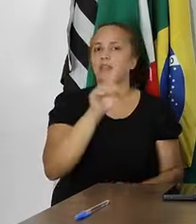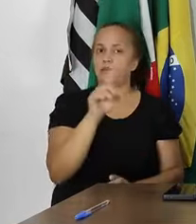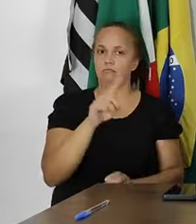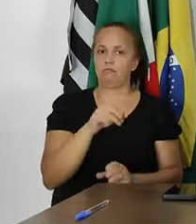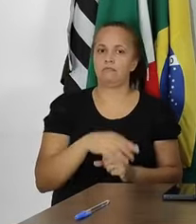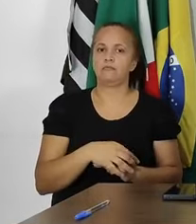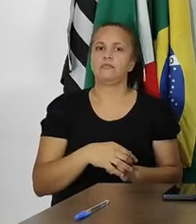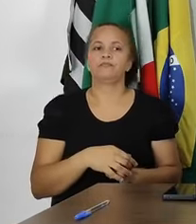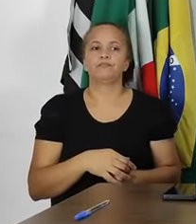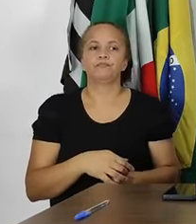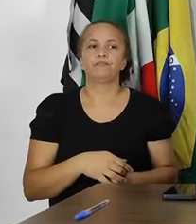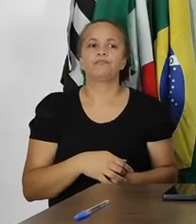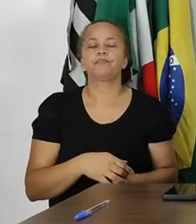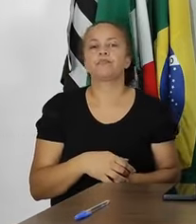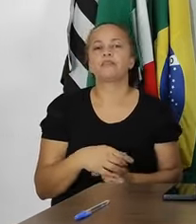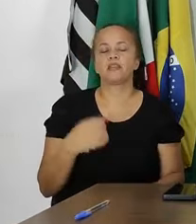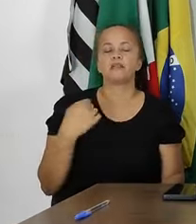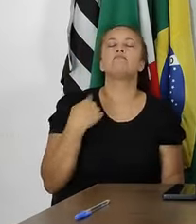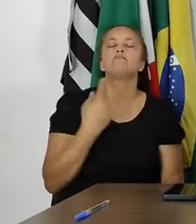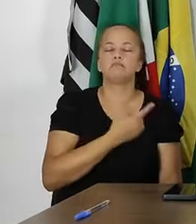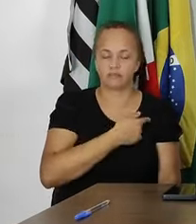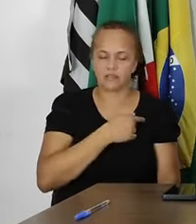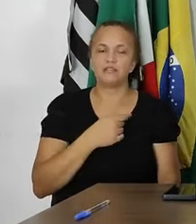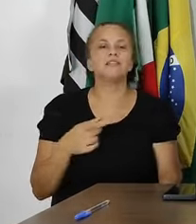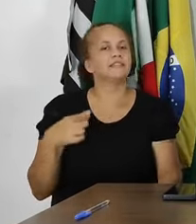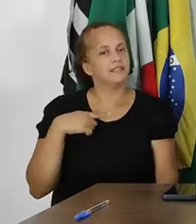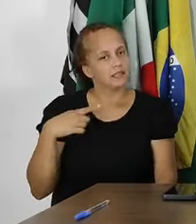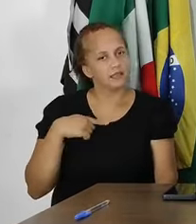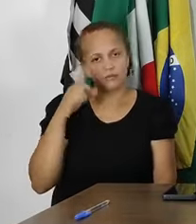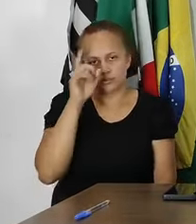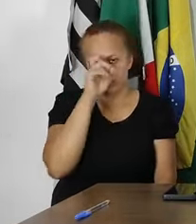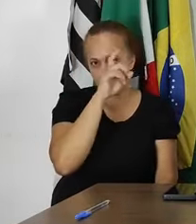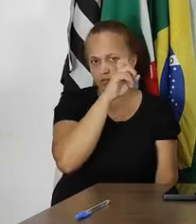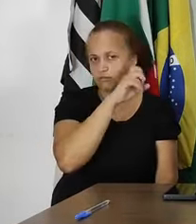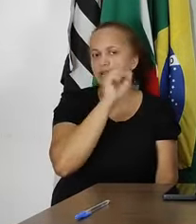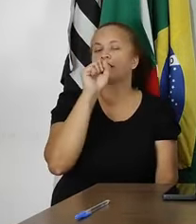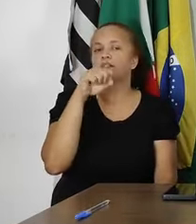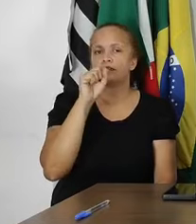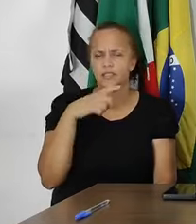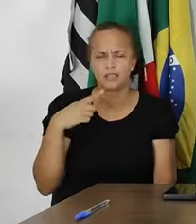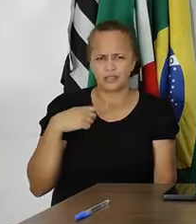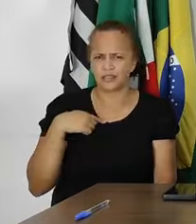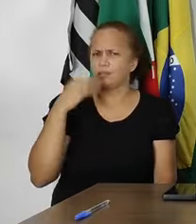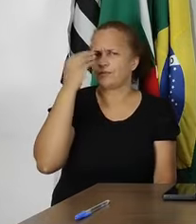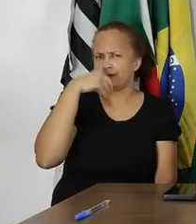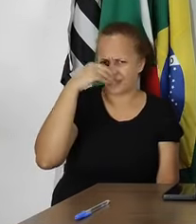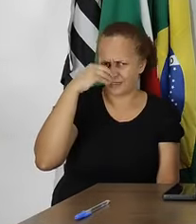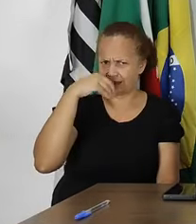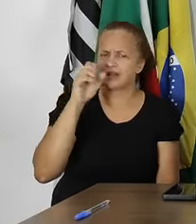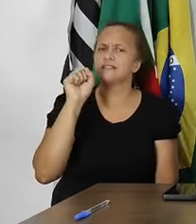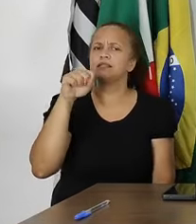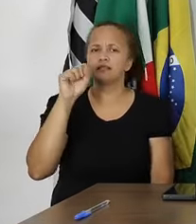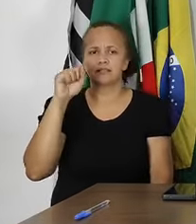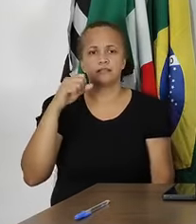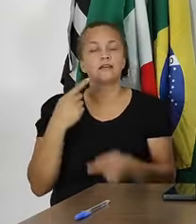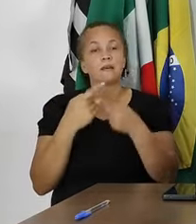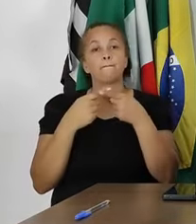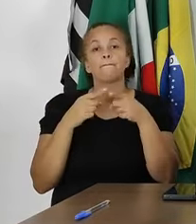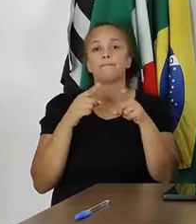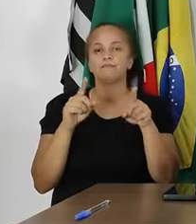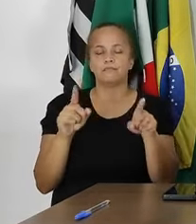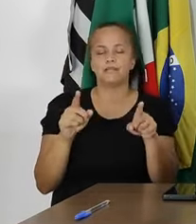é a palavra de Deus. Todos nós temos dificuldades, todos nós temos fraquezas e problemas a enfrentar. Mas em todas